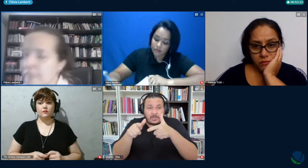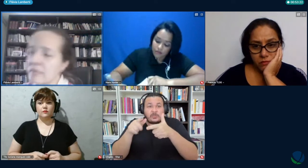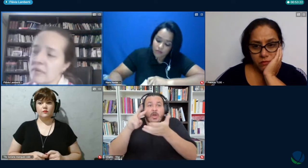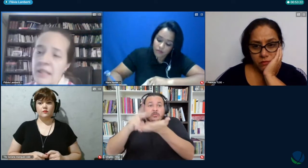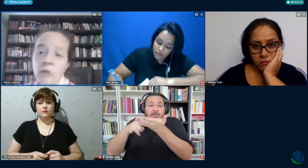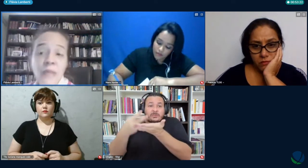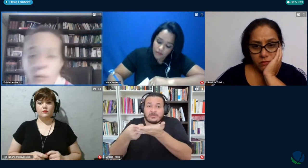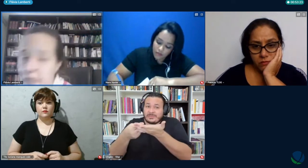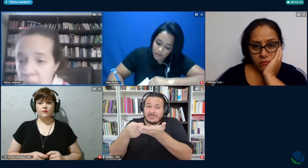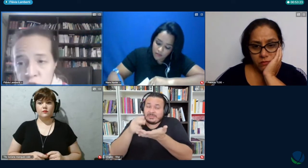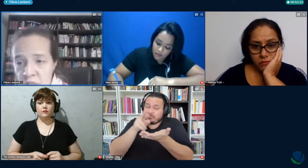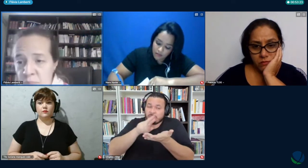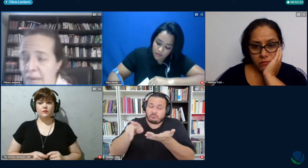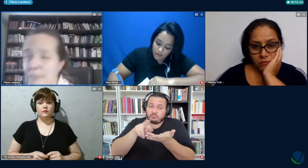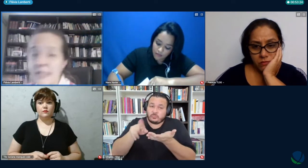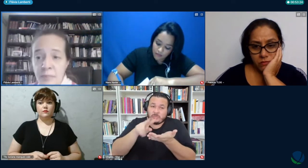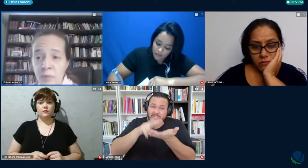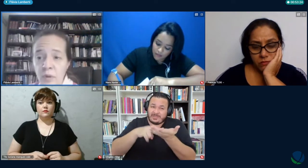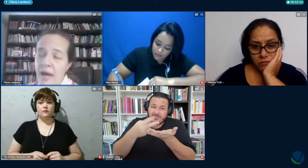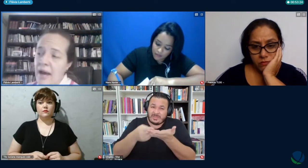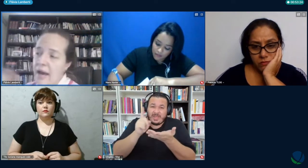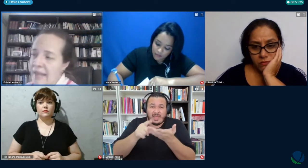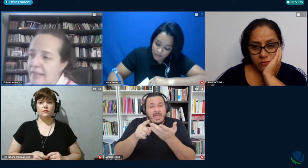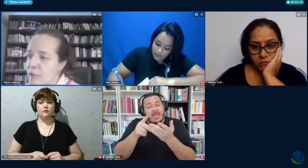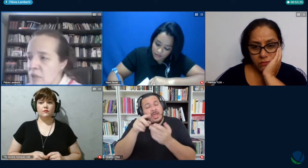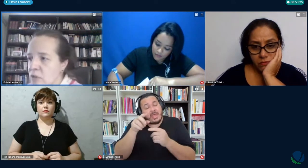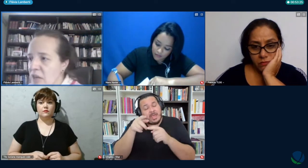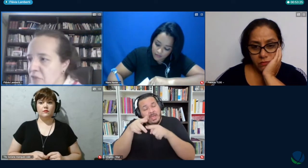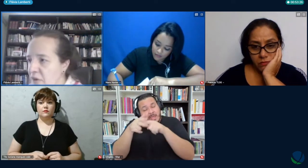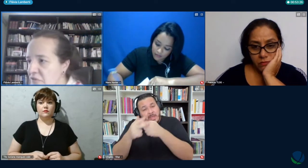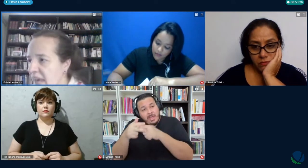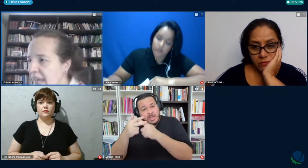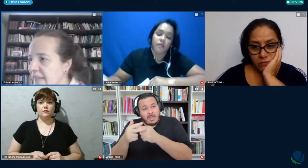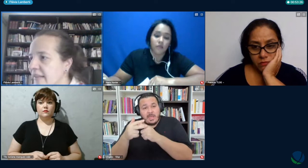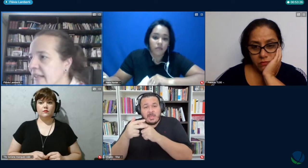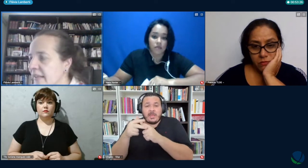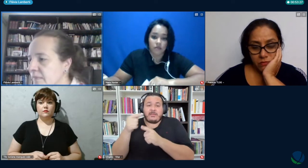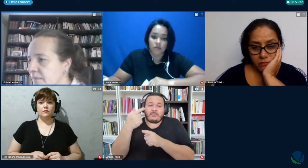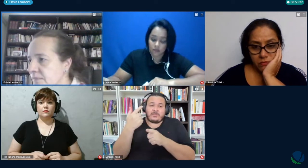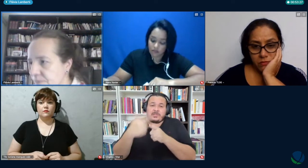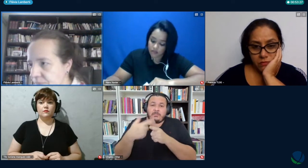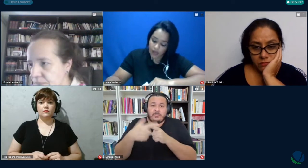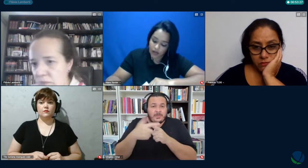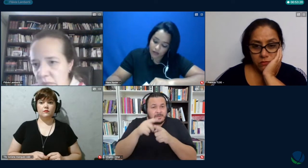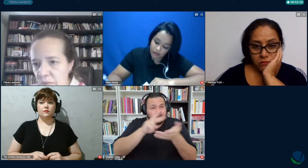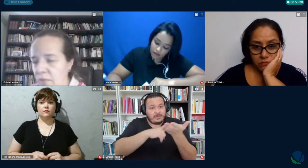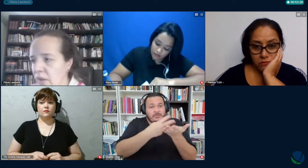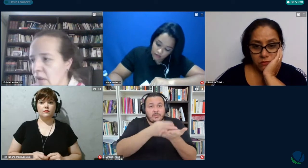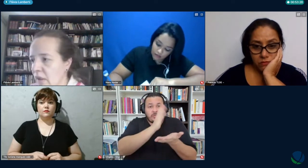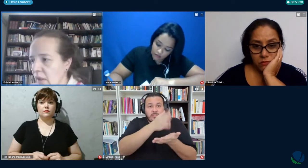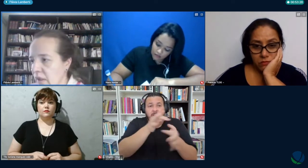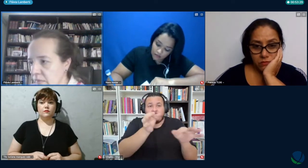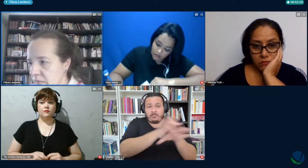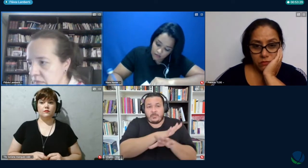né? E não ao traduzir, porque a princípio a tradução já foi feita, né?